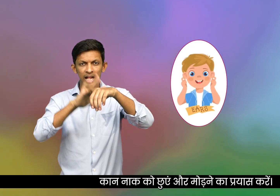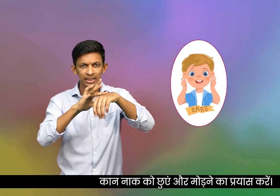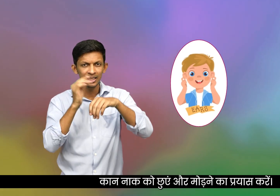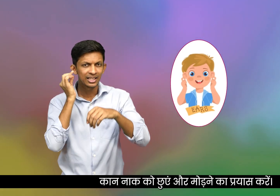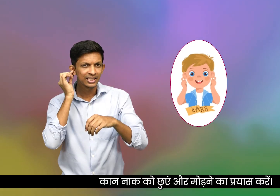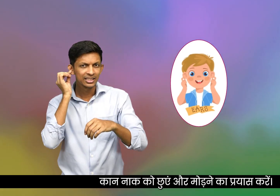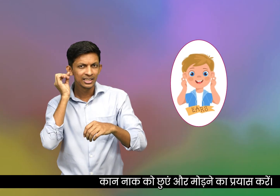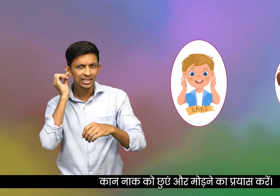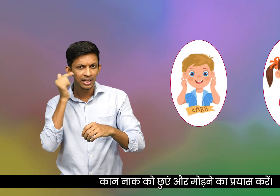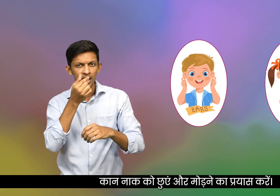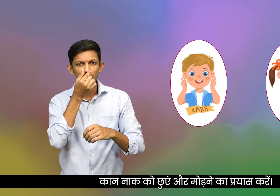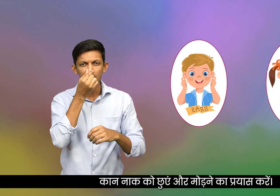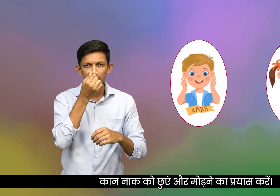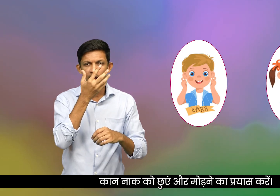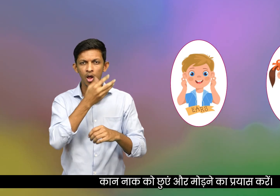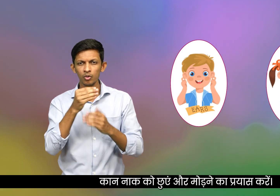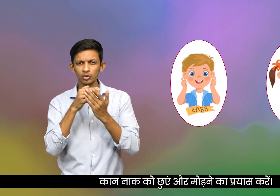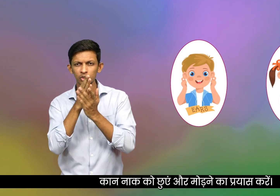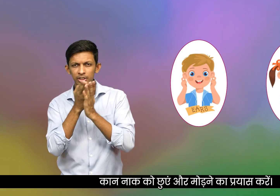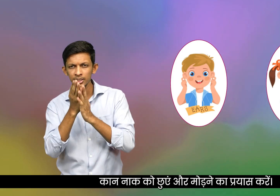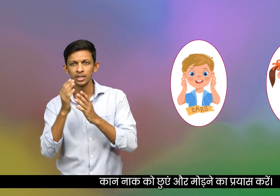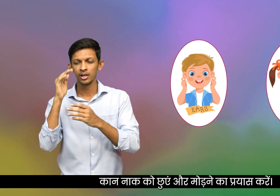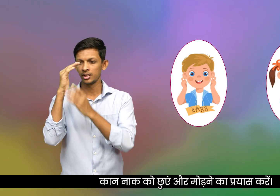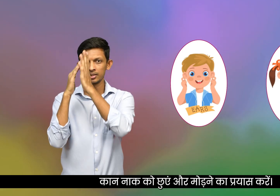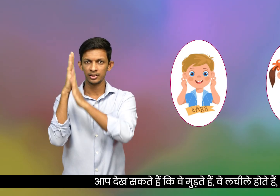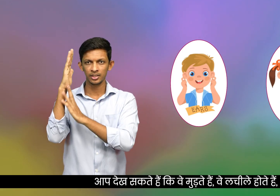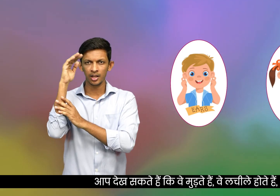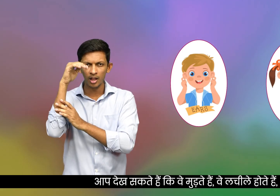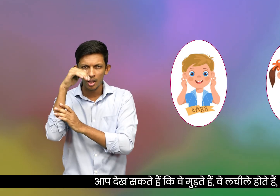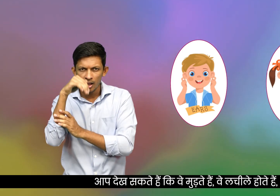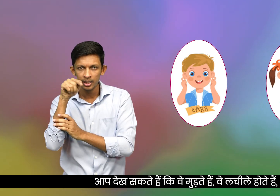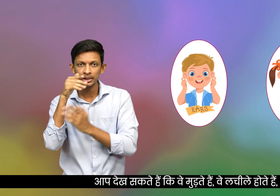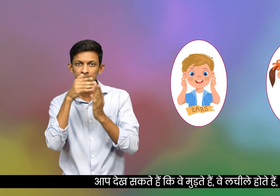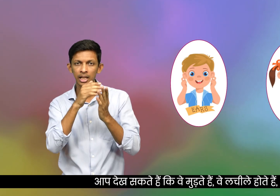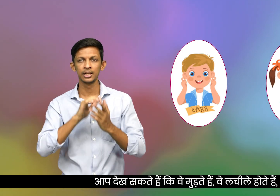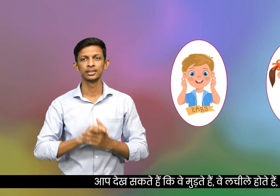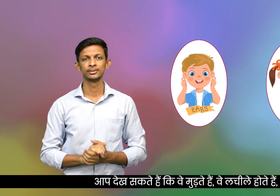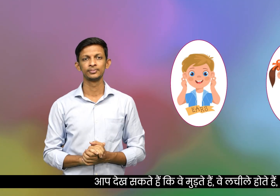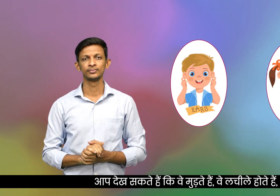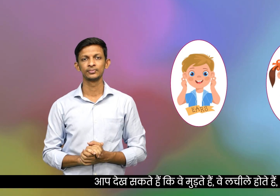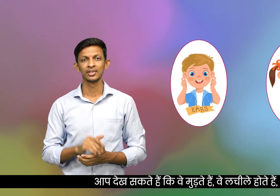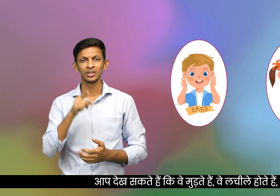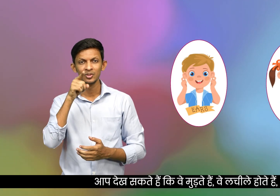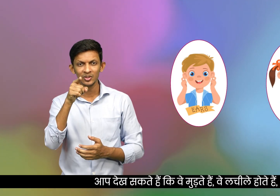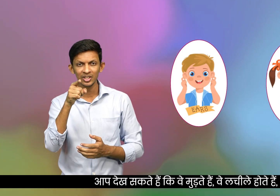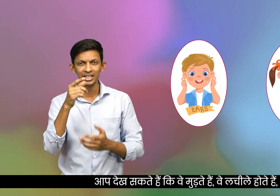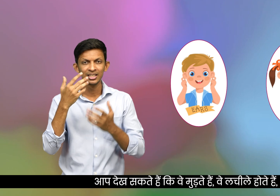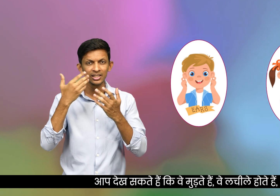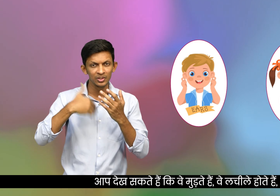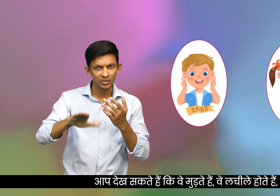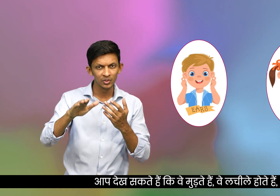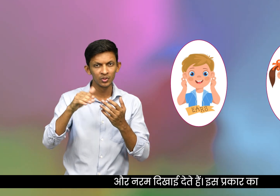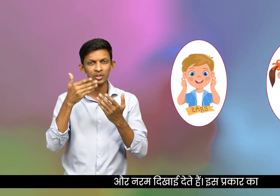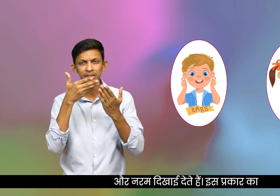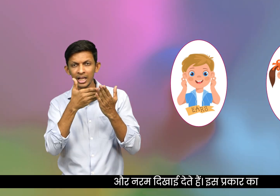कान, नाक को छुएं और मोड़ने का प्रयास करें। आप देख सकते हैं कि वे मुड़ते हैं, वे लचीले